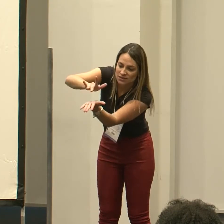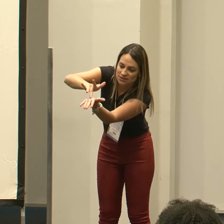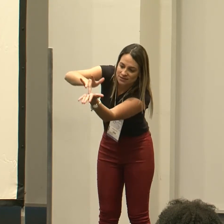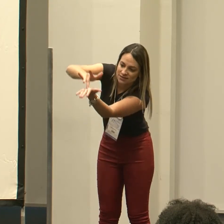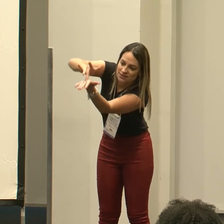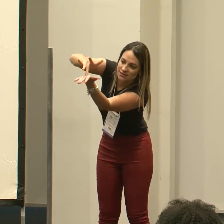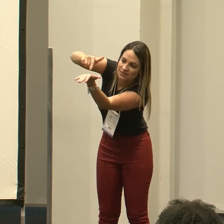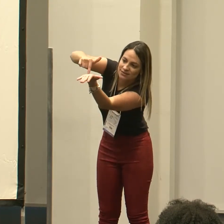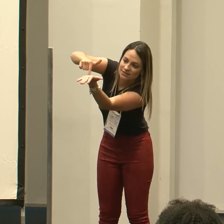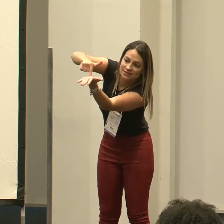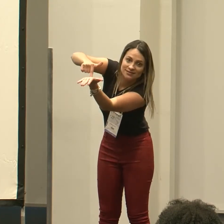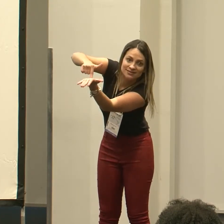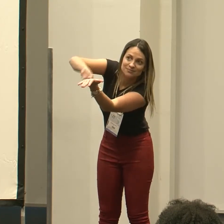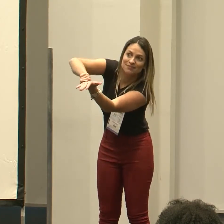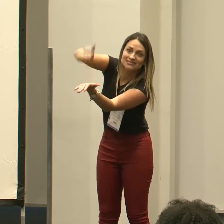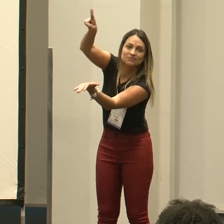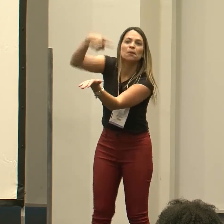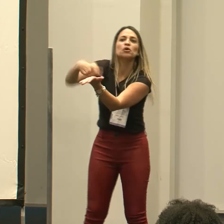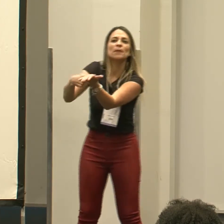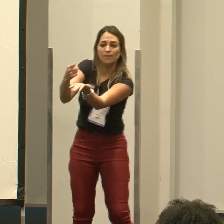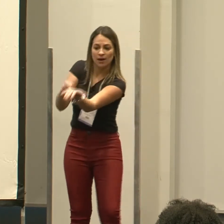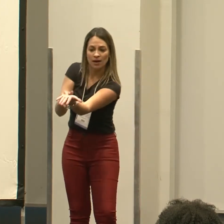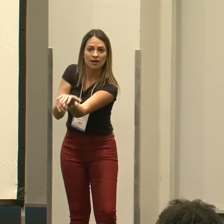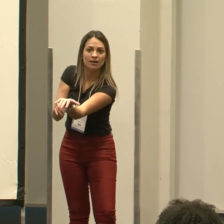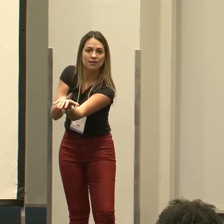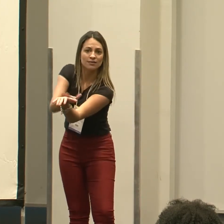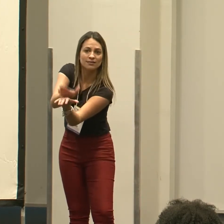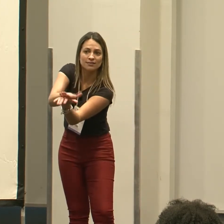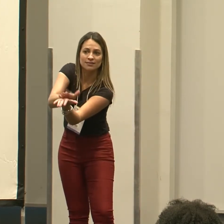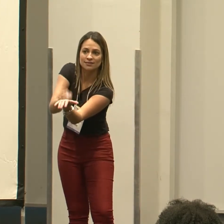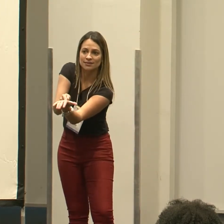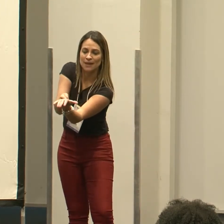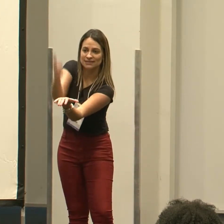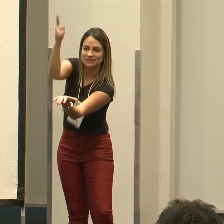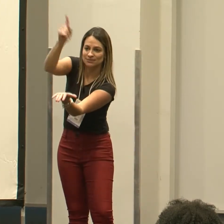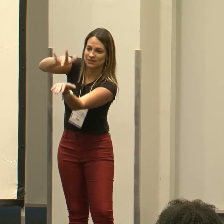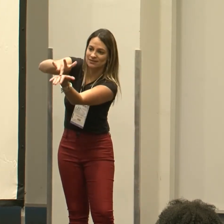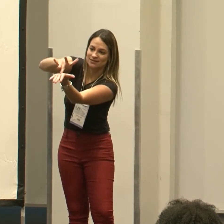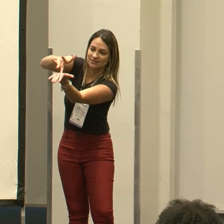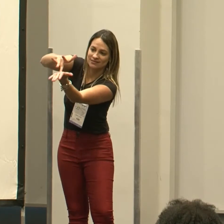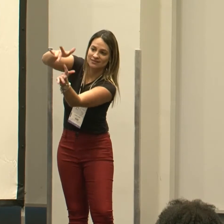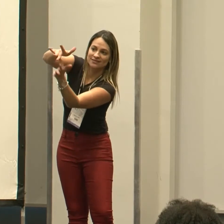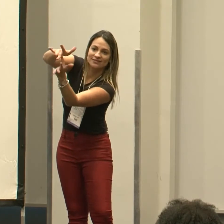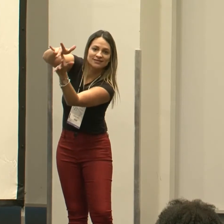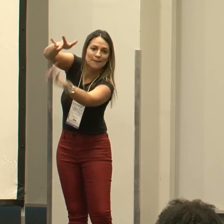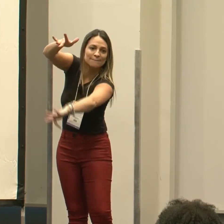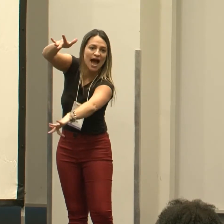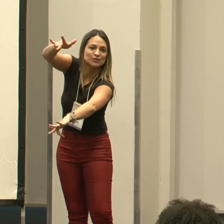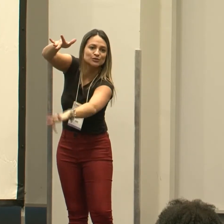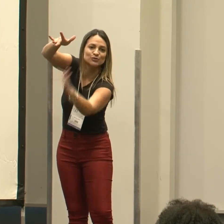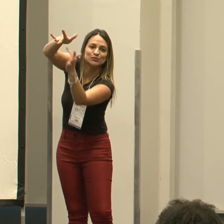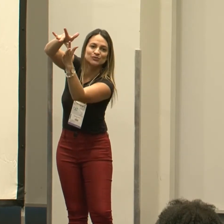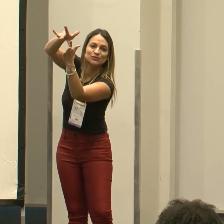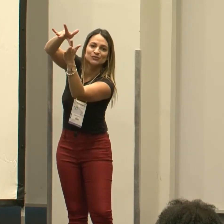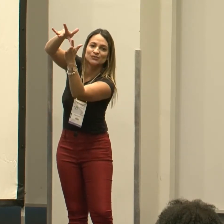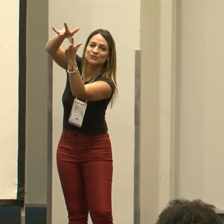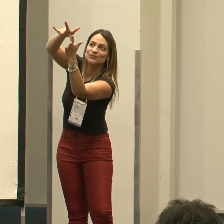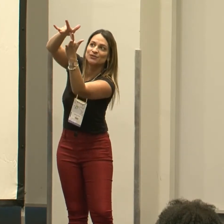Observem a palma dessa mão para cima. Por quê? Ela tá essa orientação e a outra para baixo.